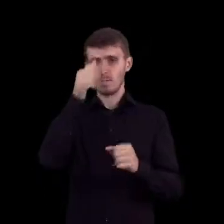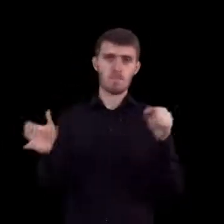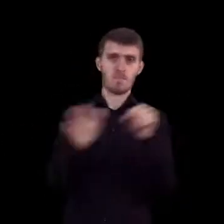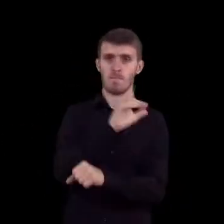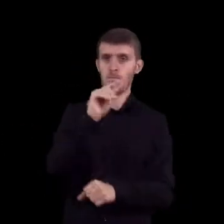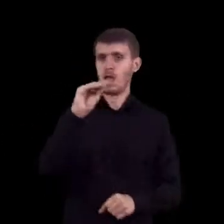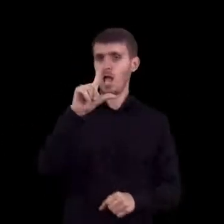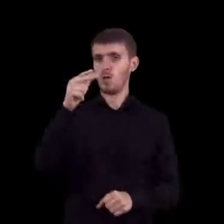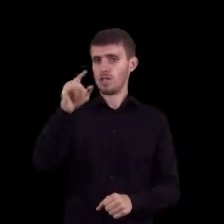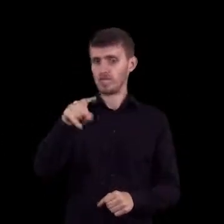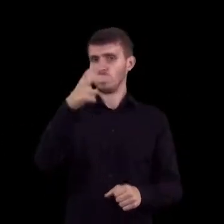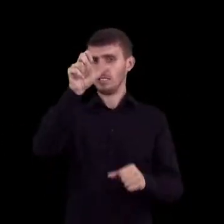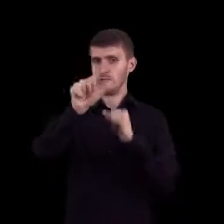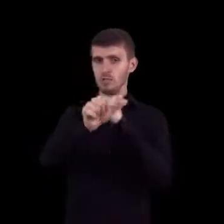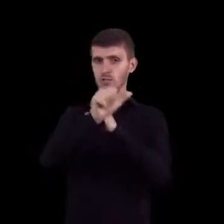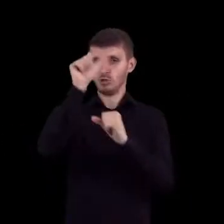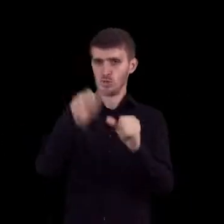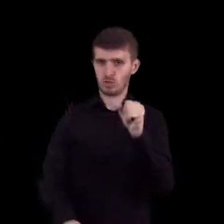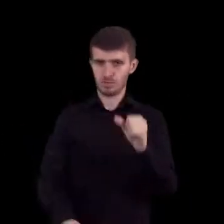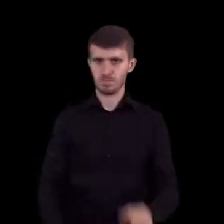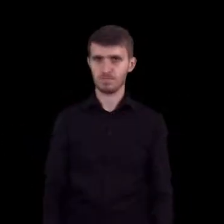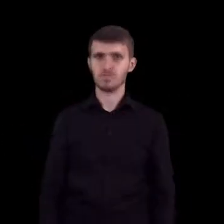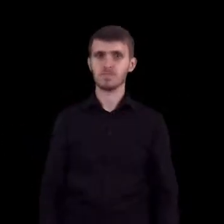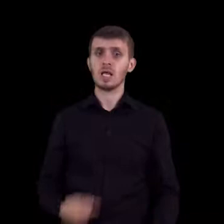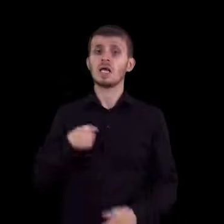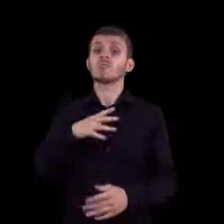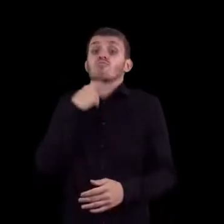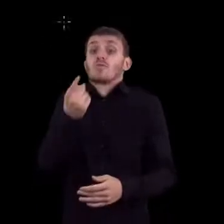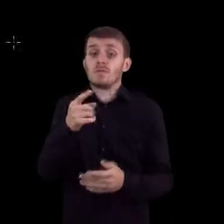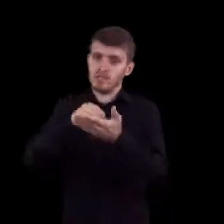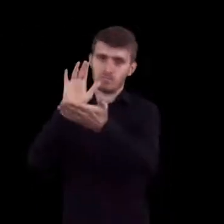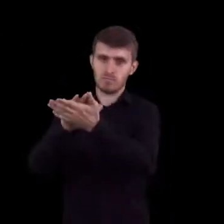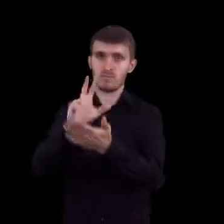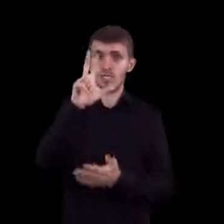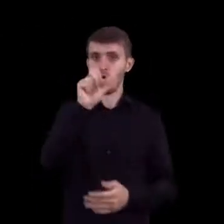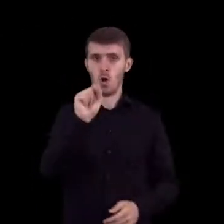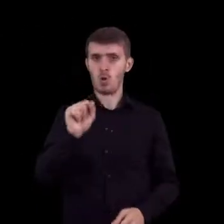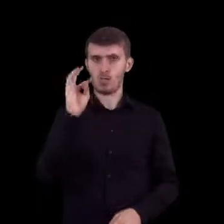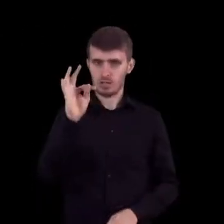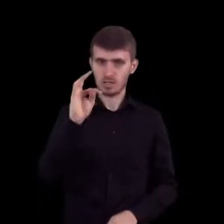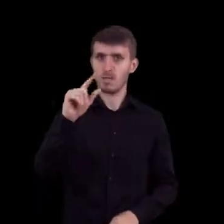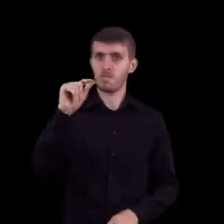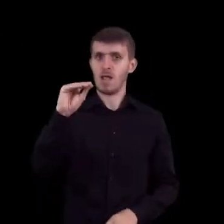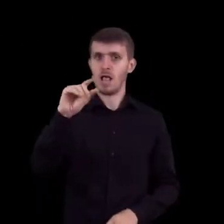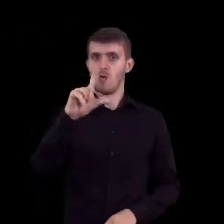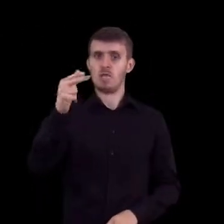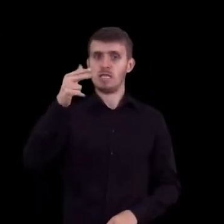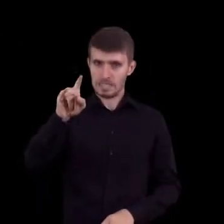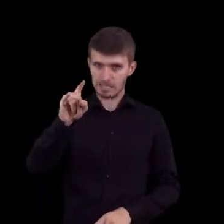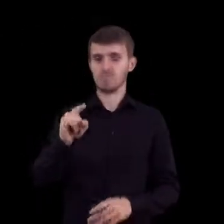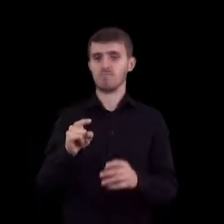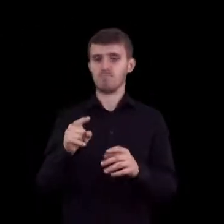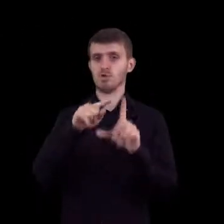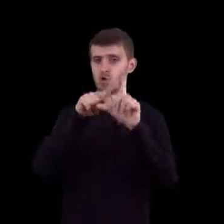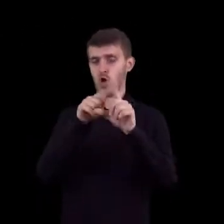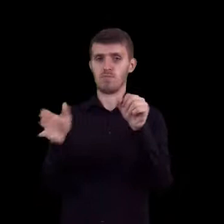kątem pełnym, ma 360 stopni. Zapiszę tą nazwę, o której powiedziałam. Kąt pełny.